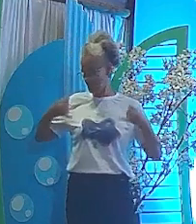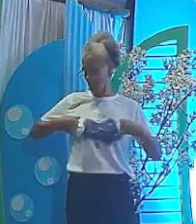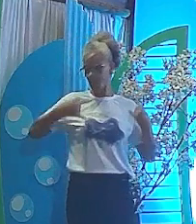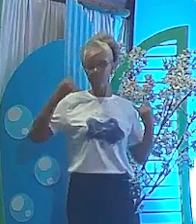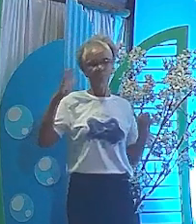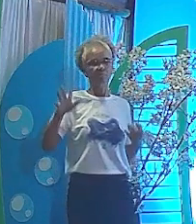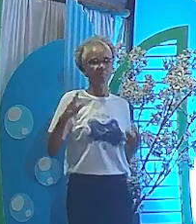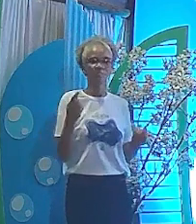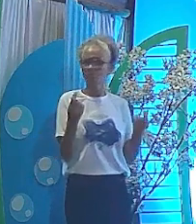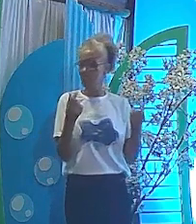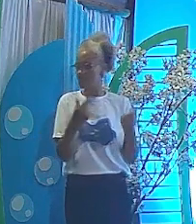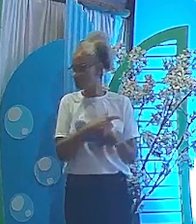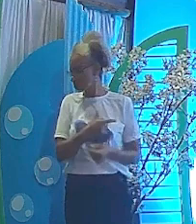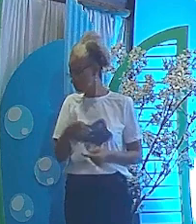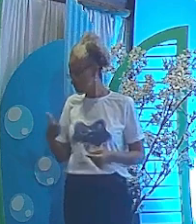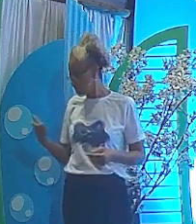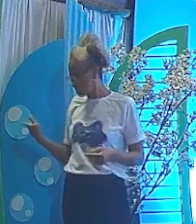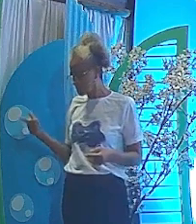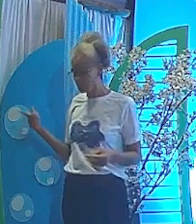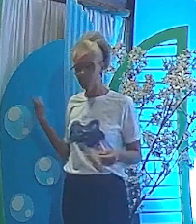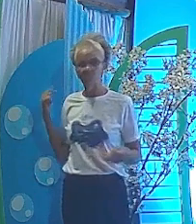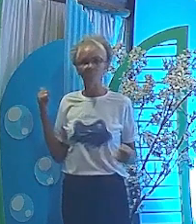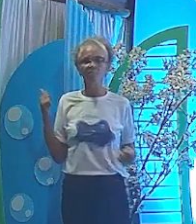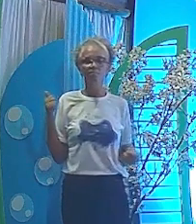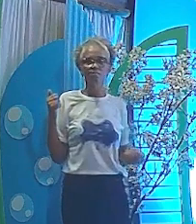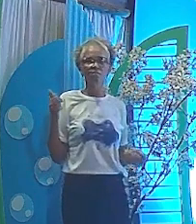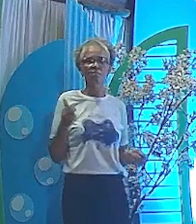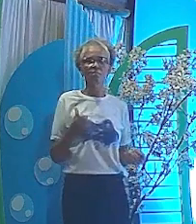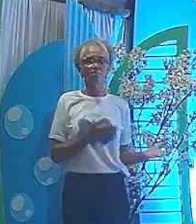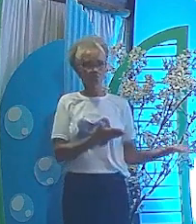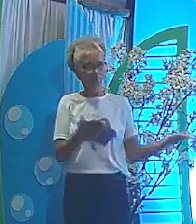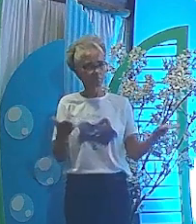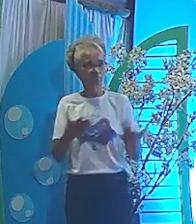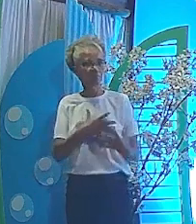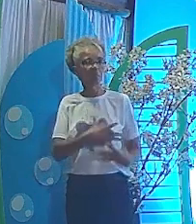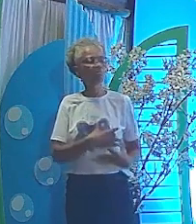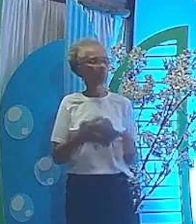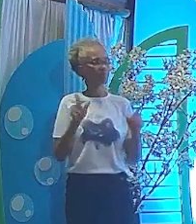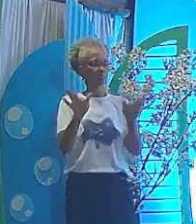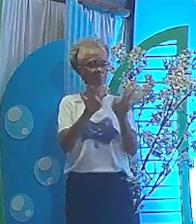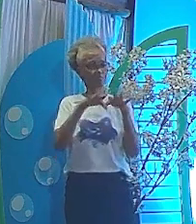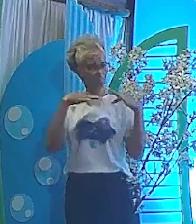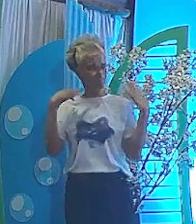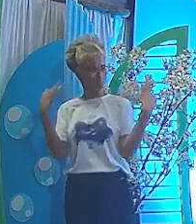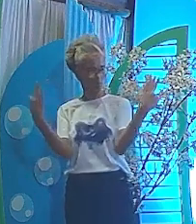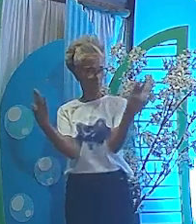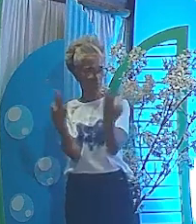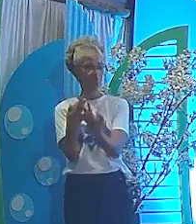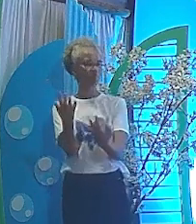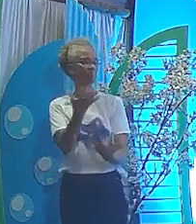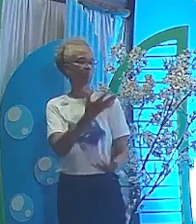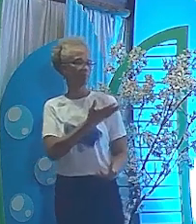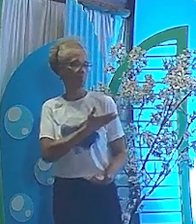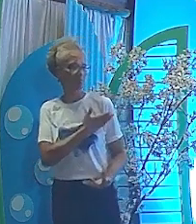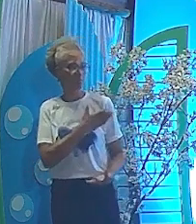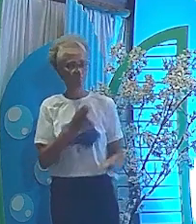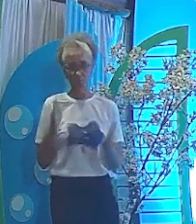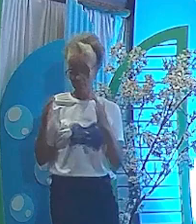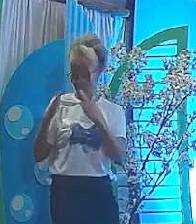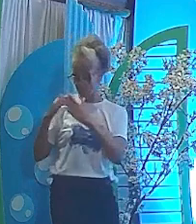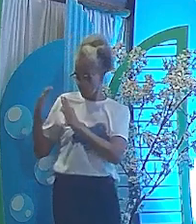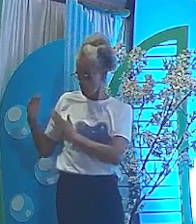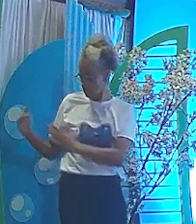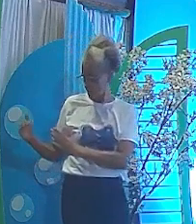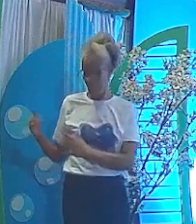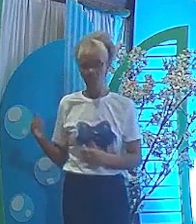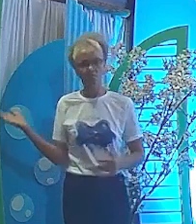programações são gratuitas, então convidem as famílias, convidem os amigos, vizinhos, ainda dá tempo